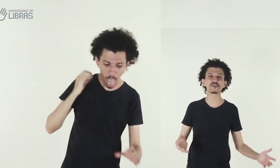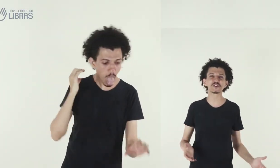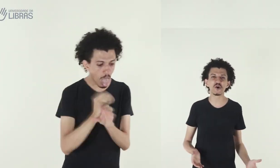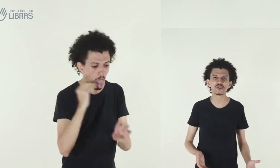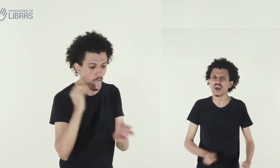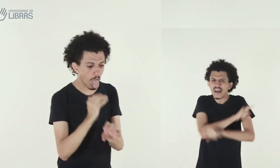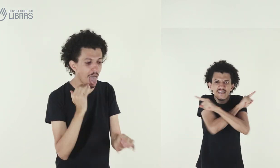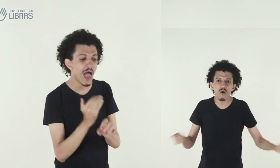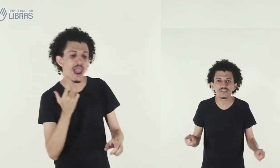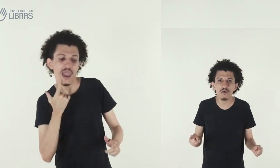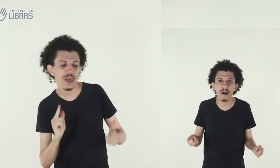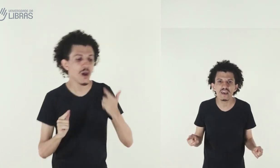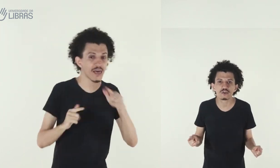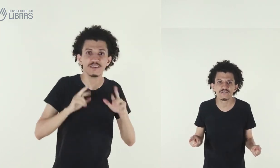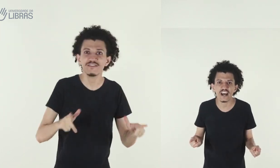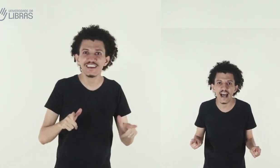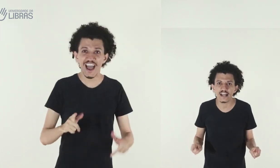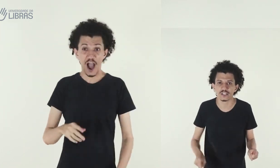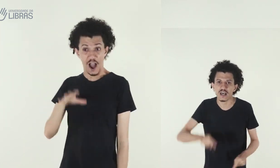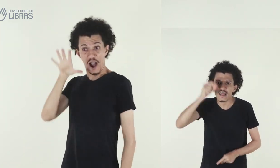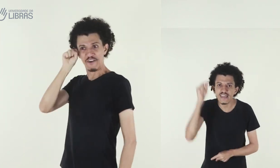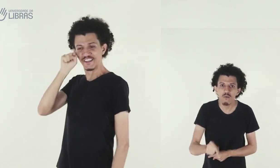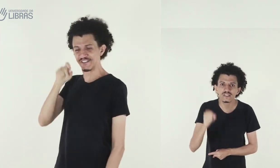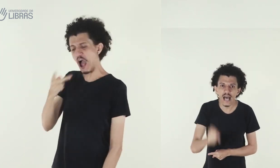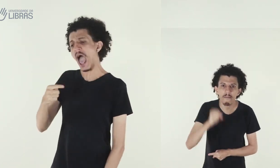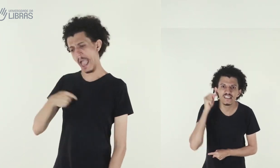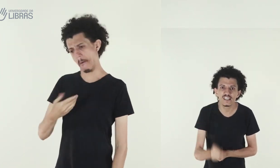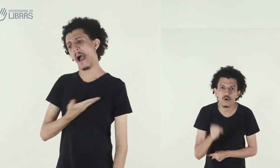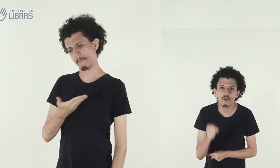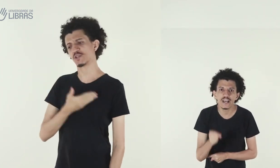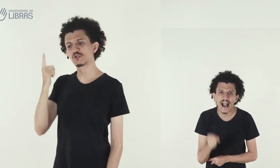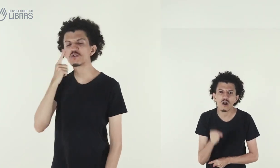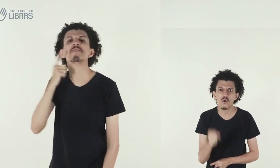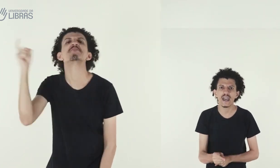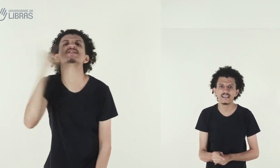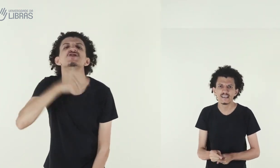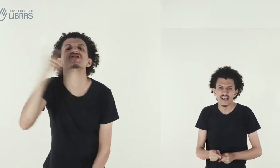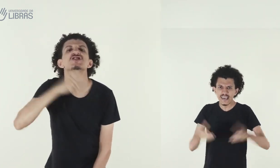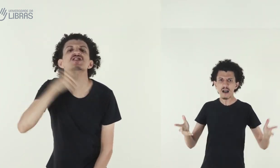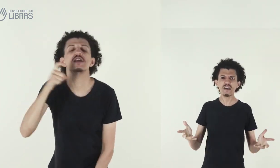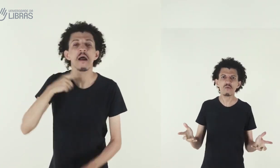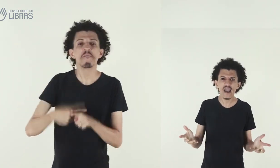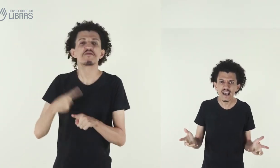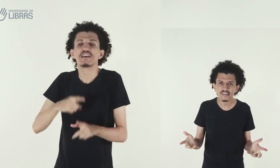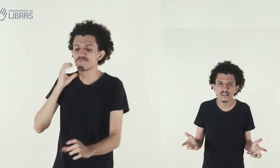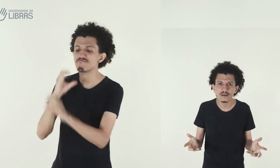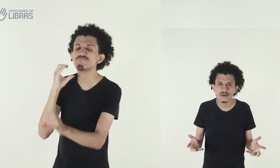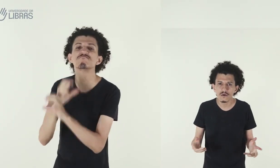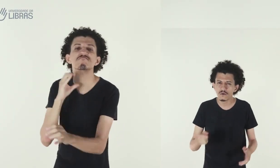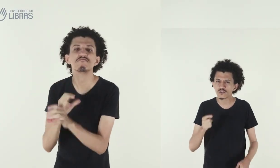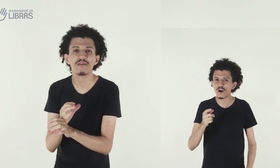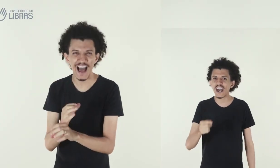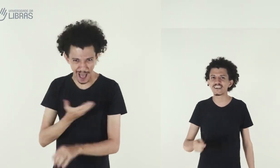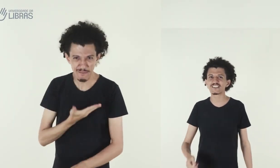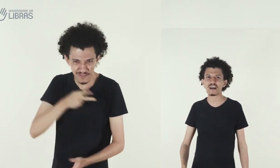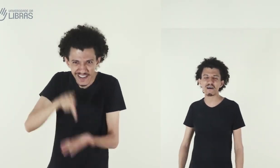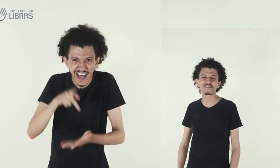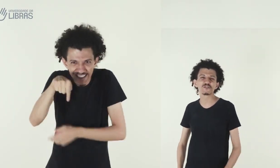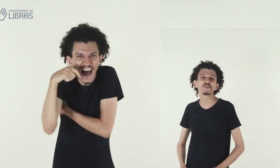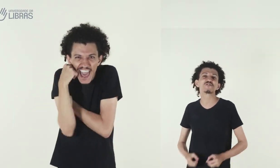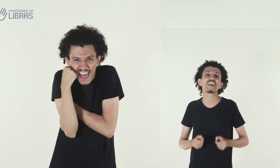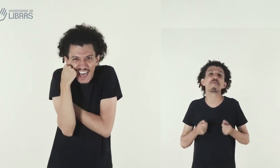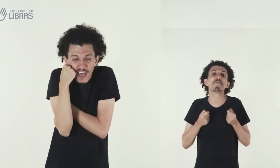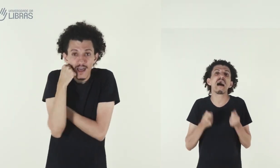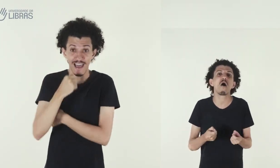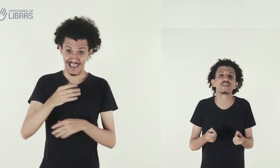ouvintes amigos dos surdos não são amigos de verdade, não sabem se comunicar com eles. Que amigo é esse? Os colegas de